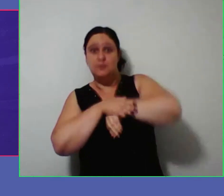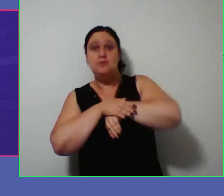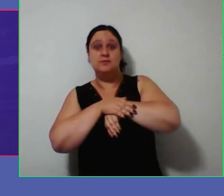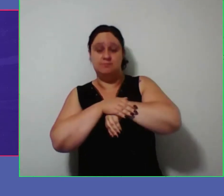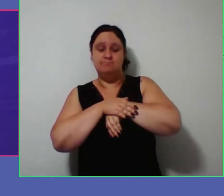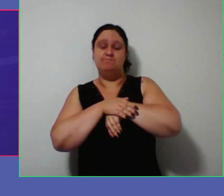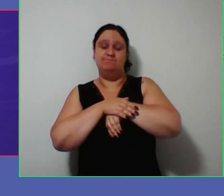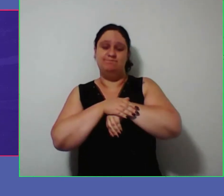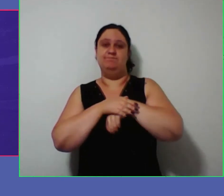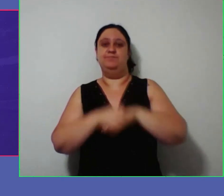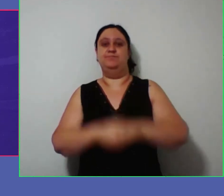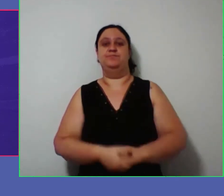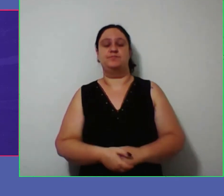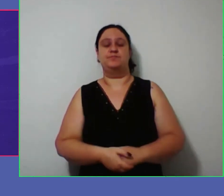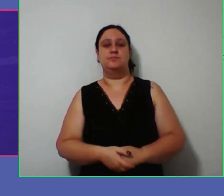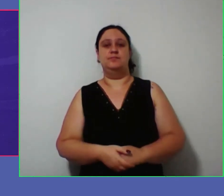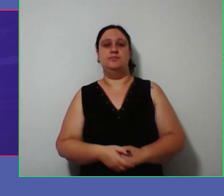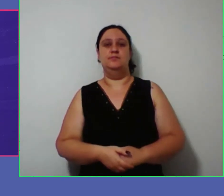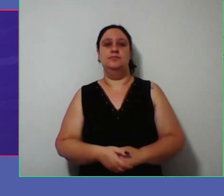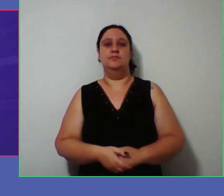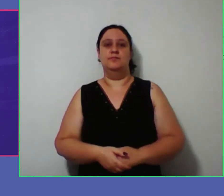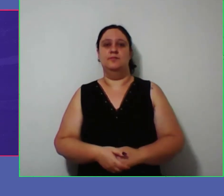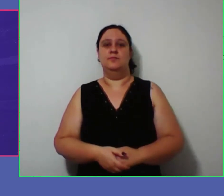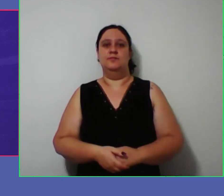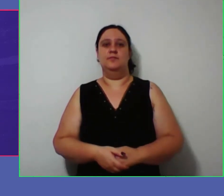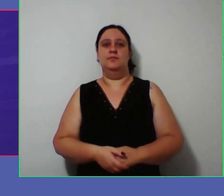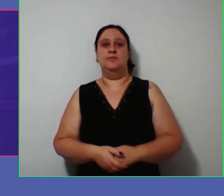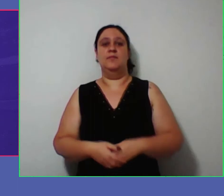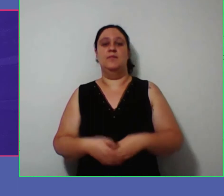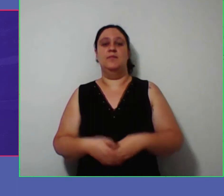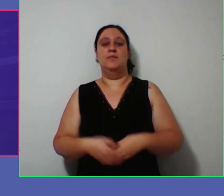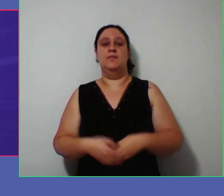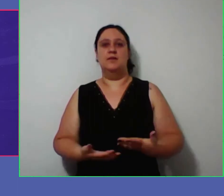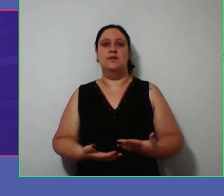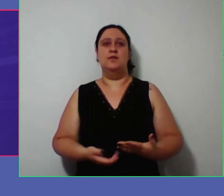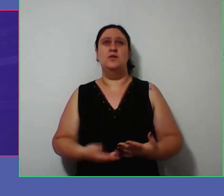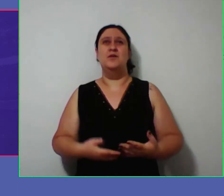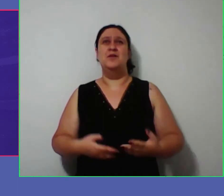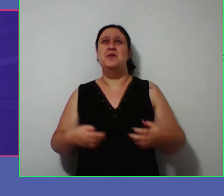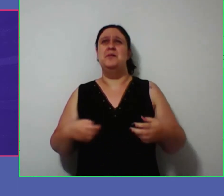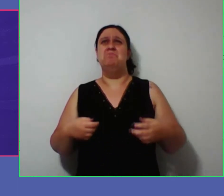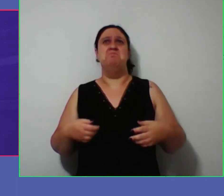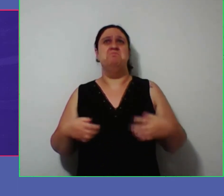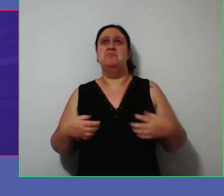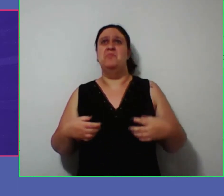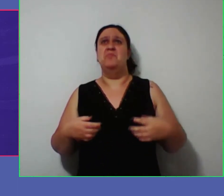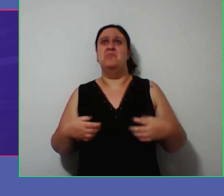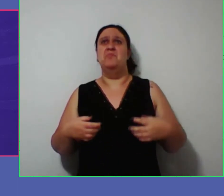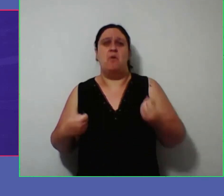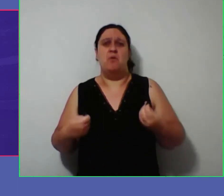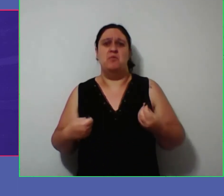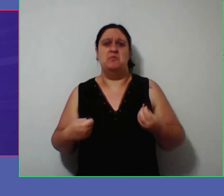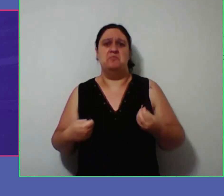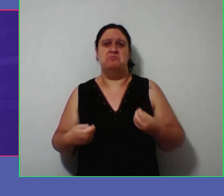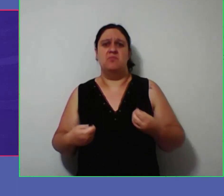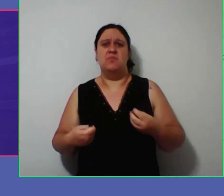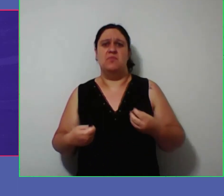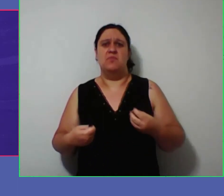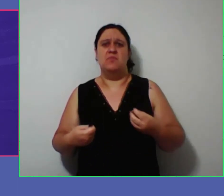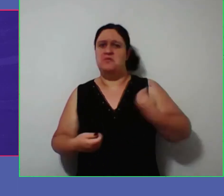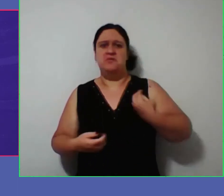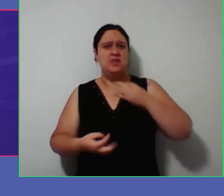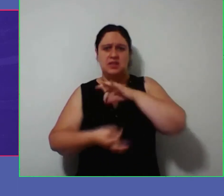nós. Tá? Por isso, irmãos, não temos desculpa, irmão, de não vivermos no Espírito. Versículo 14,